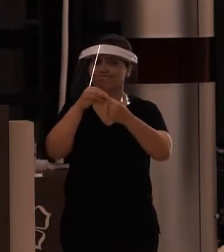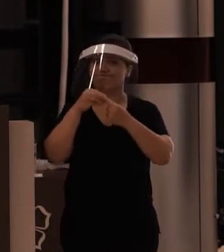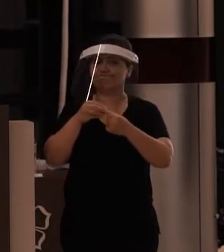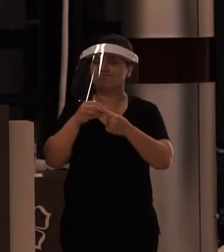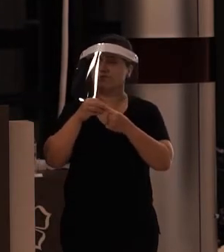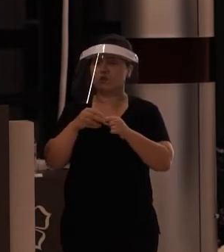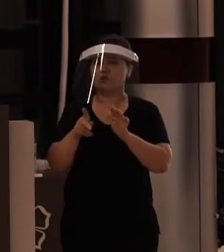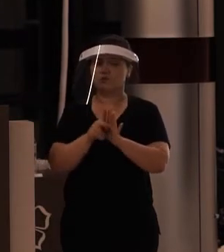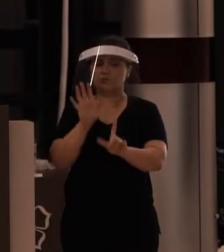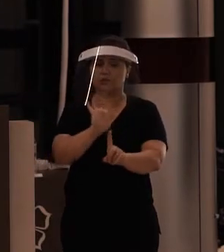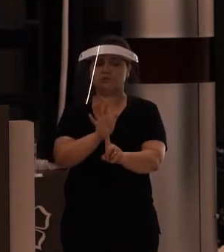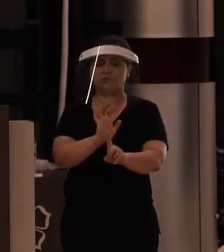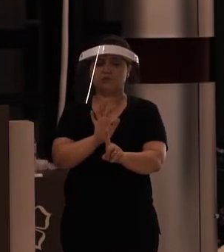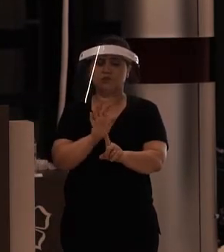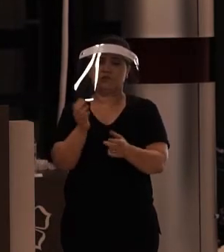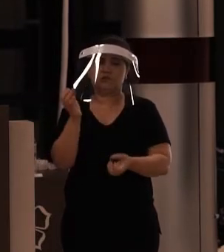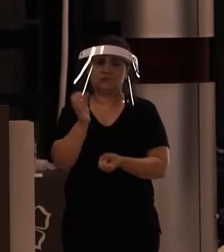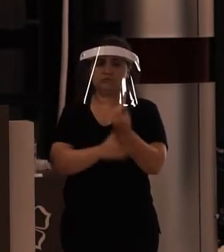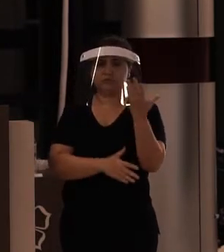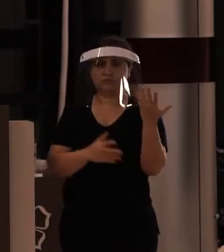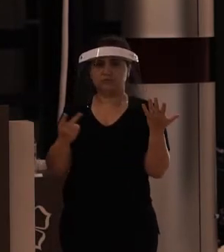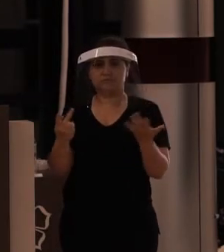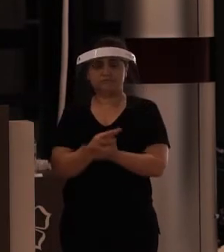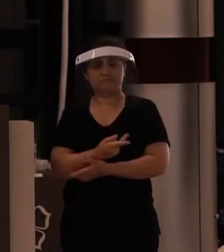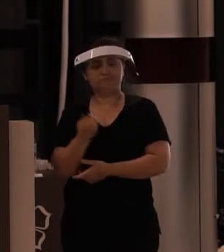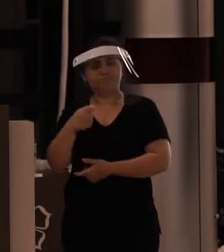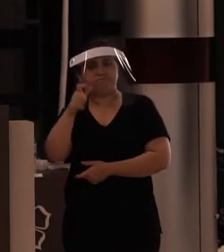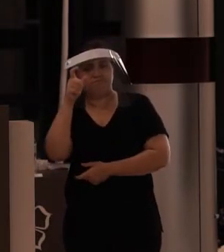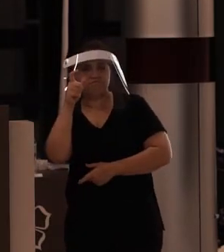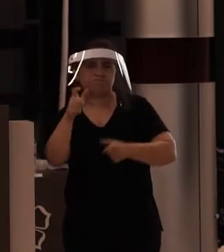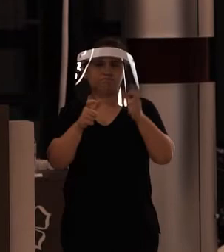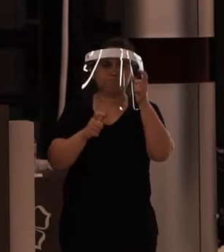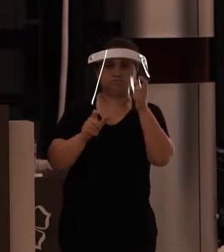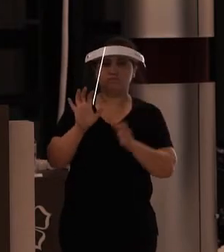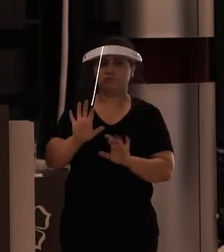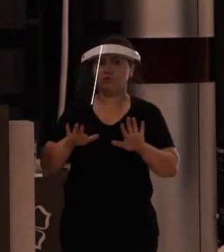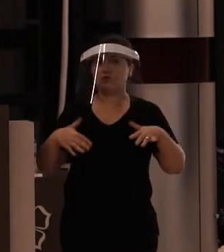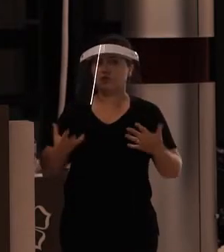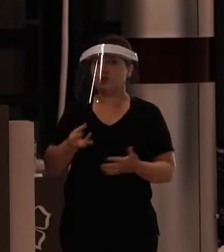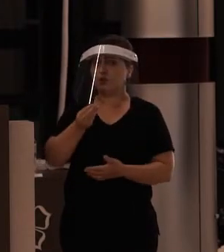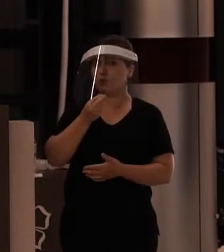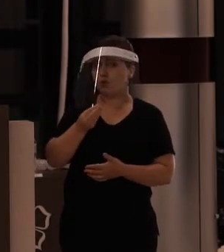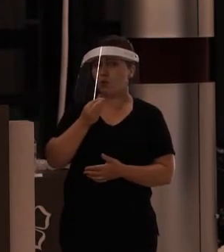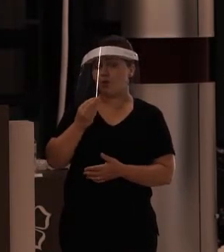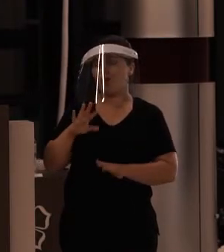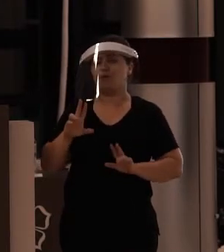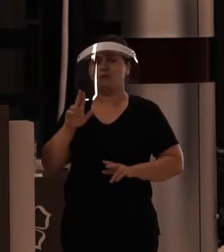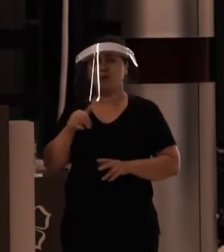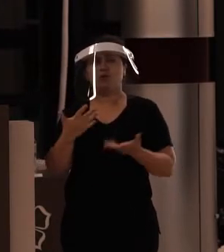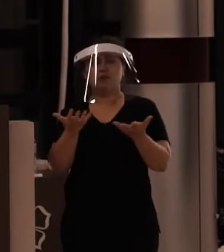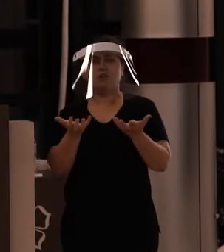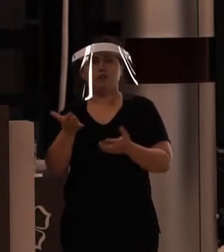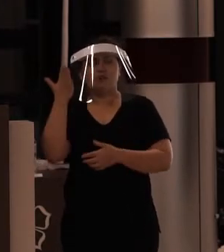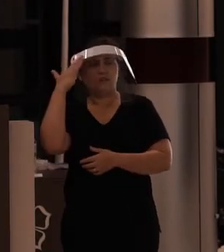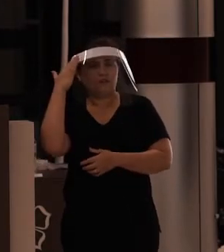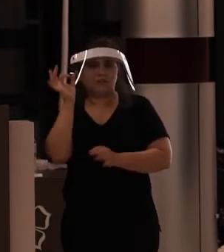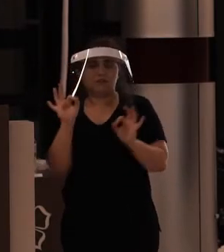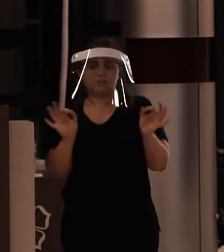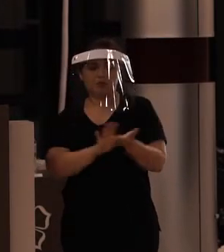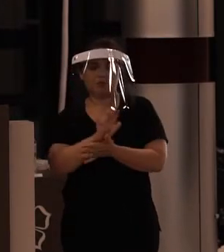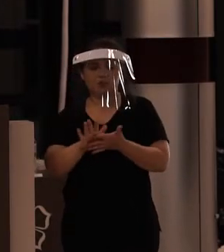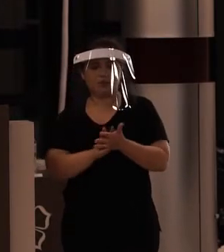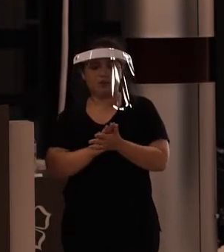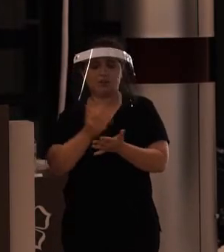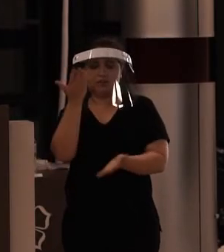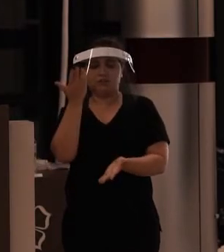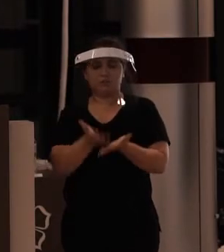são os principais causadores, tá? Então tem que ficar atento a isso aí. E obviamente, ninguém quer saber de ficar